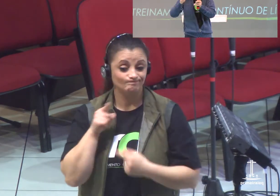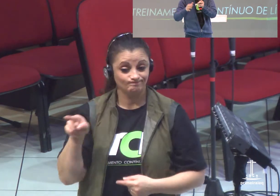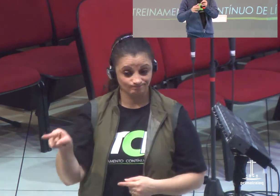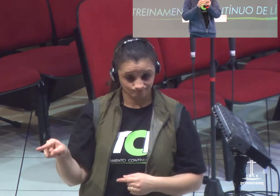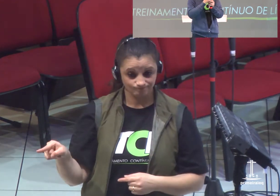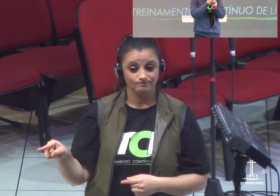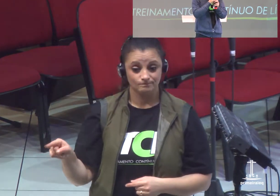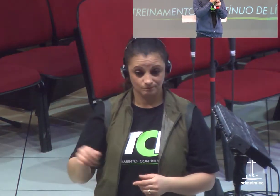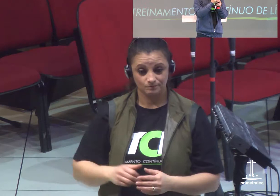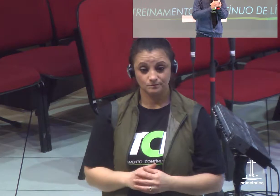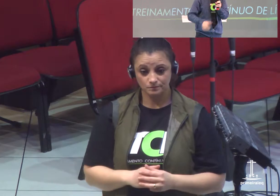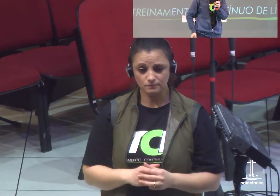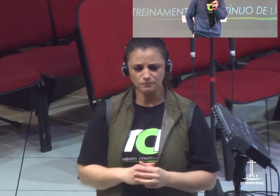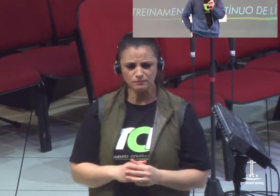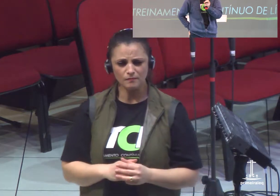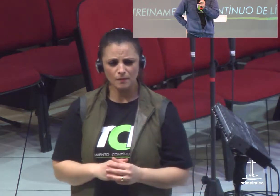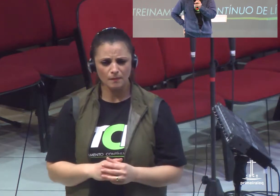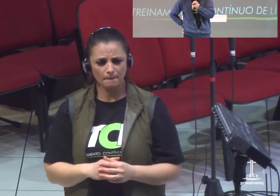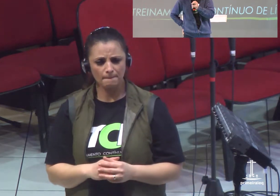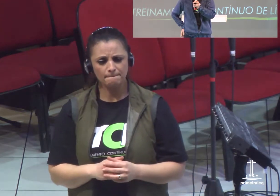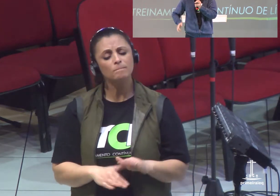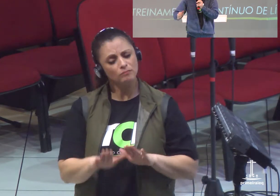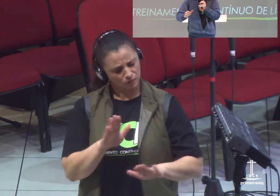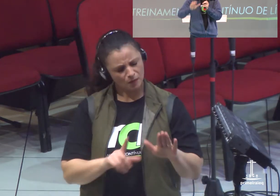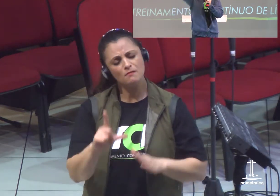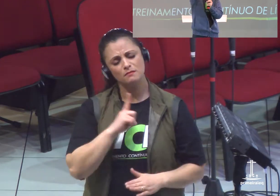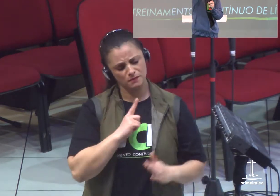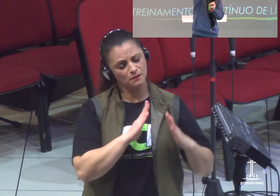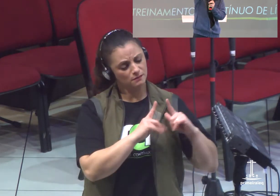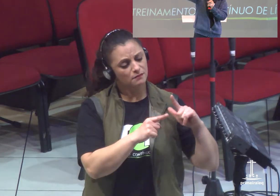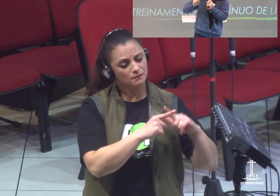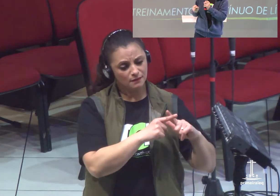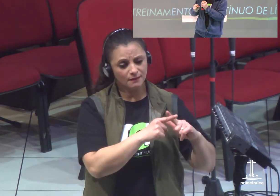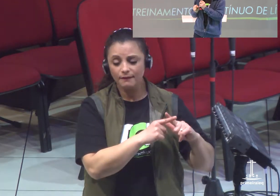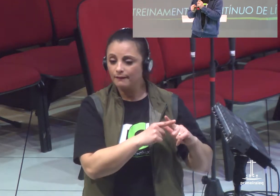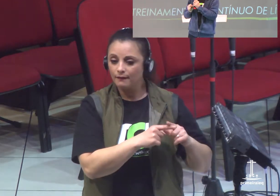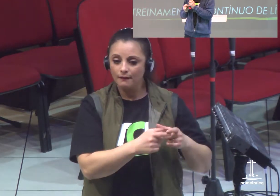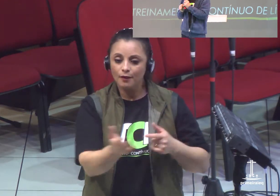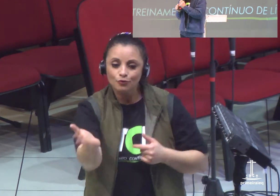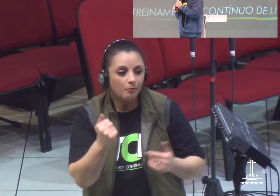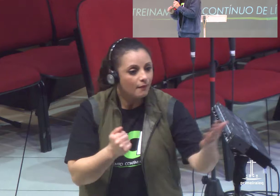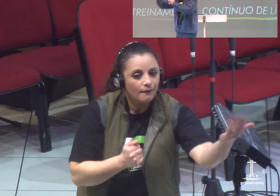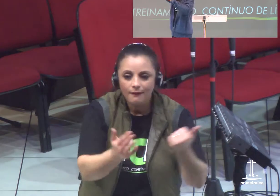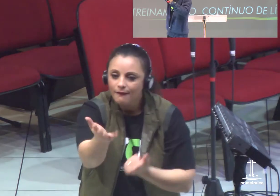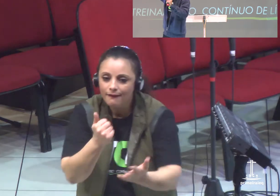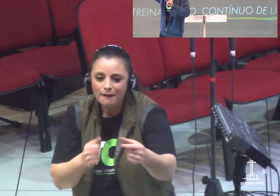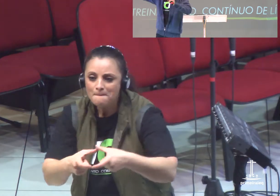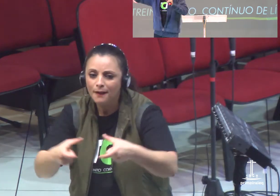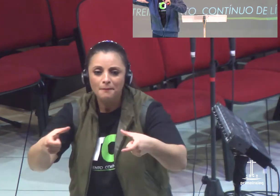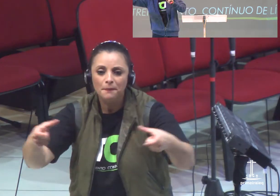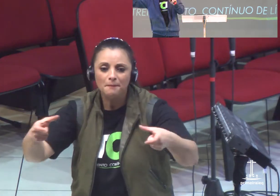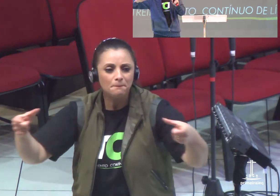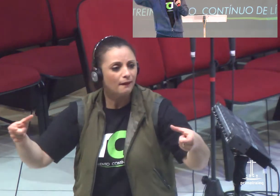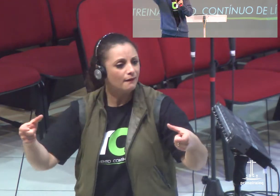Eu diria que às vezes existem algumas igrejas que são como as casas-lares. Que tem um monte de